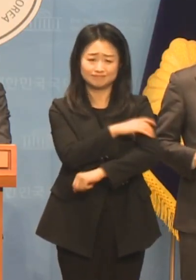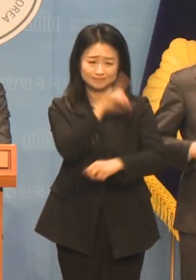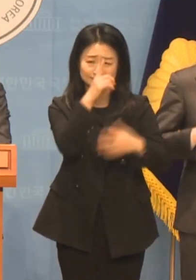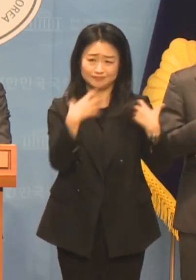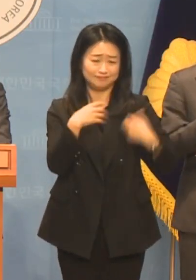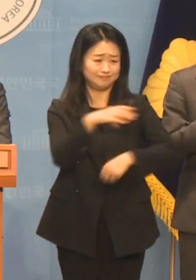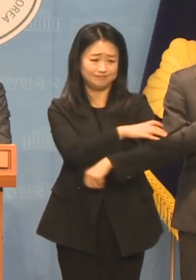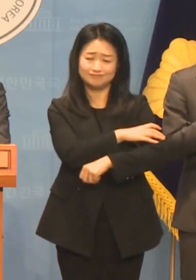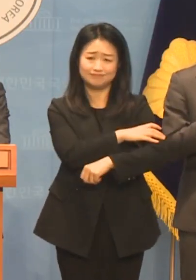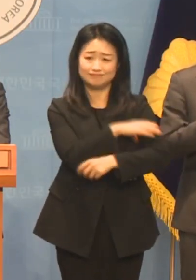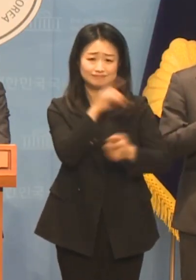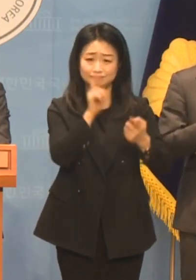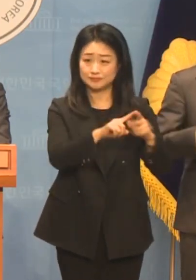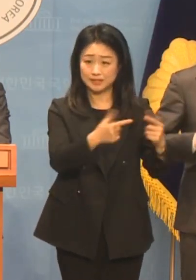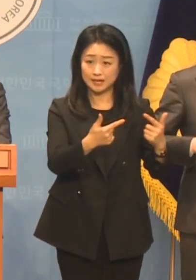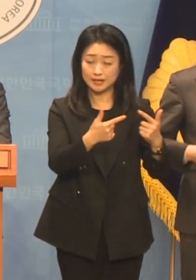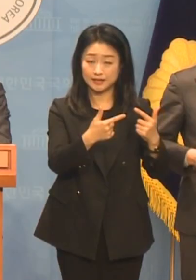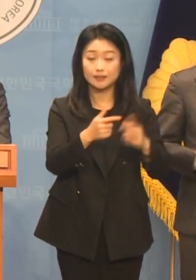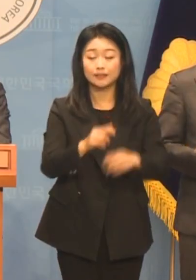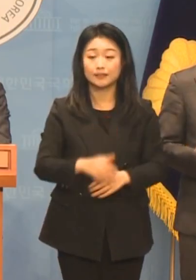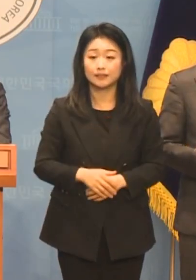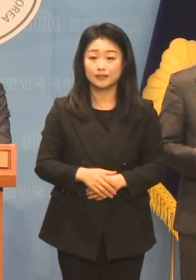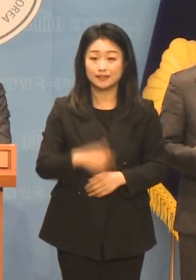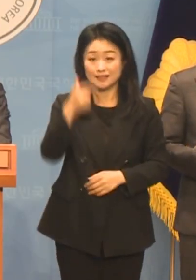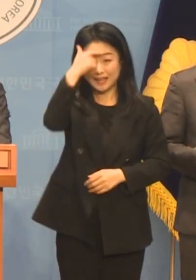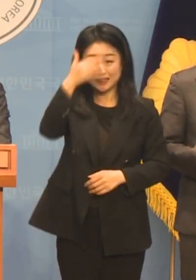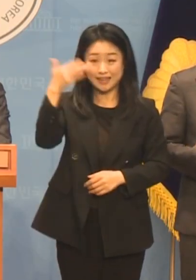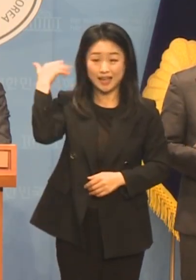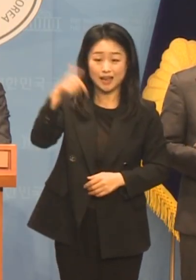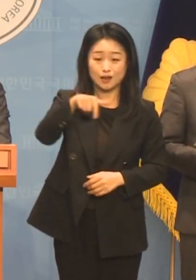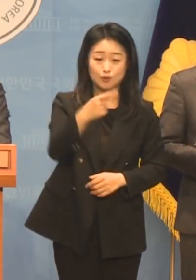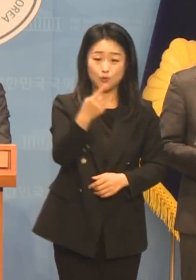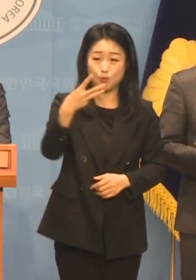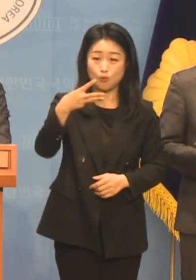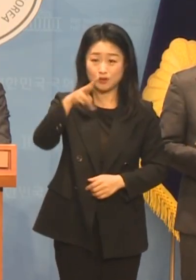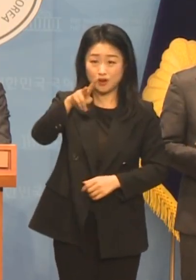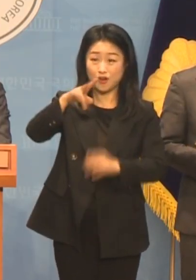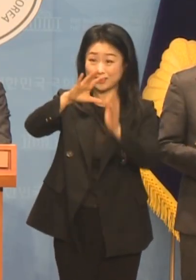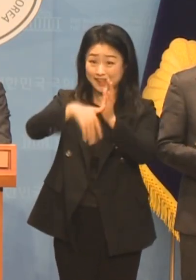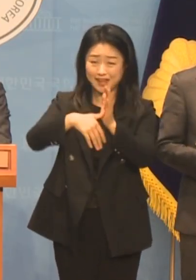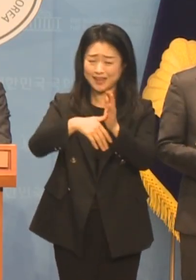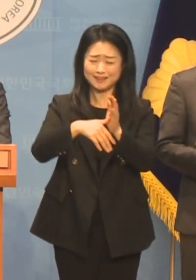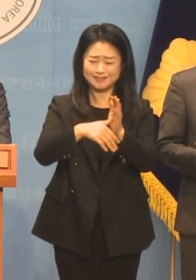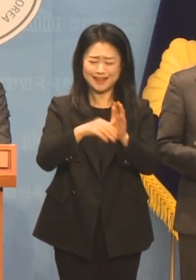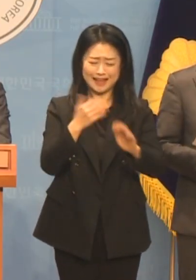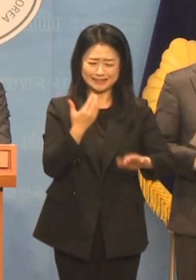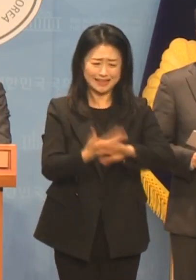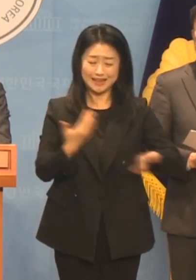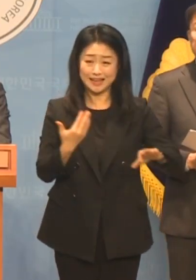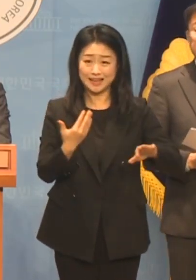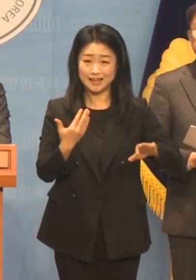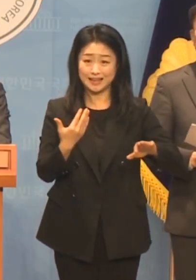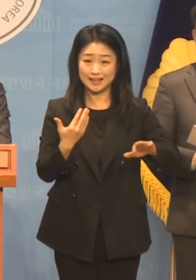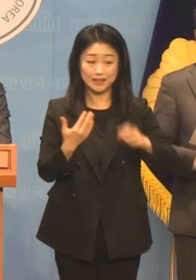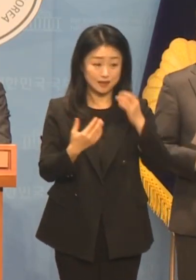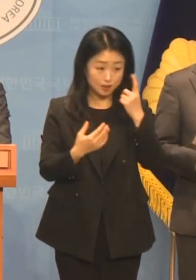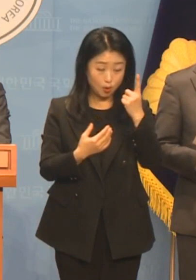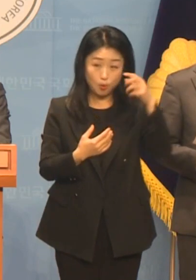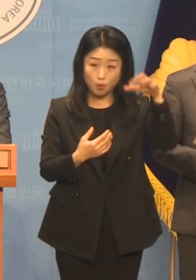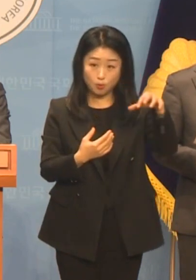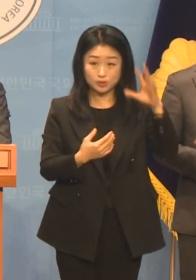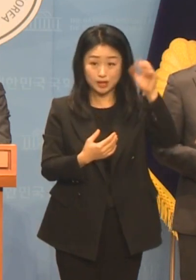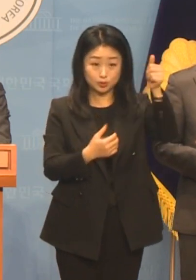아닙니다. 하물며 고려 무신 정권 시대도 아닙니다. 경호처장은 권력의 2인자가